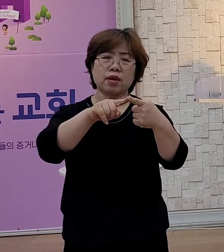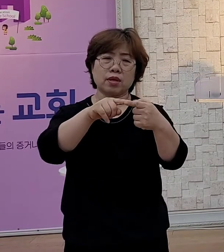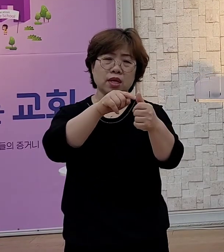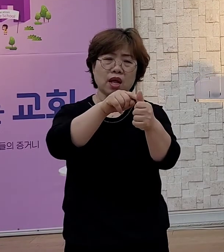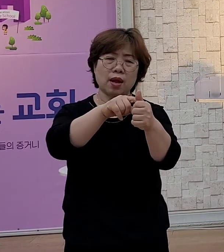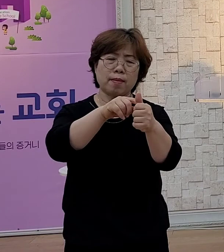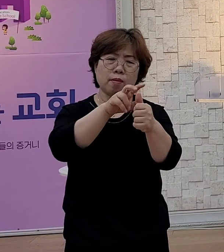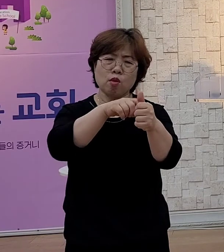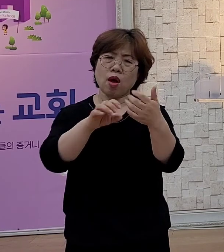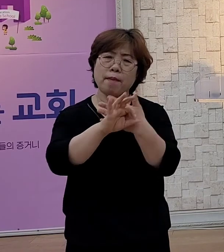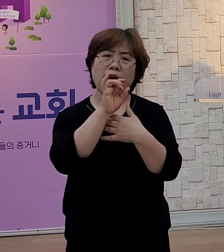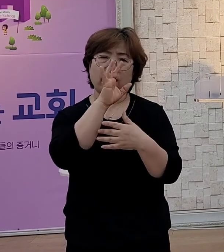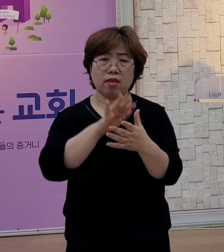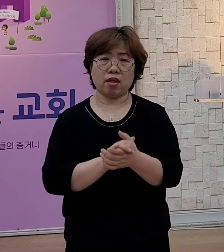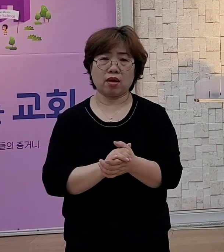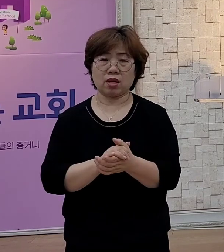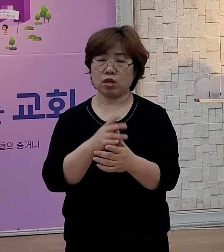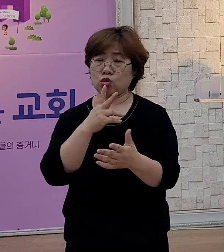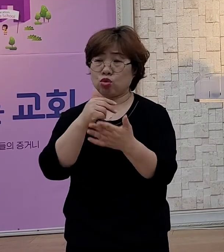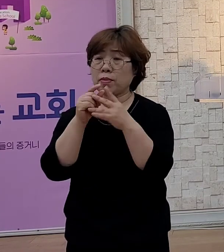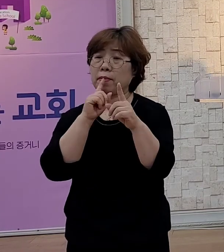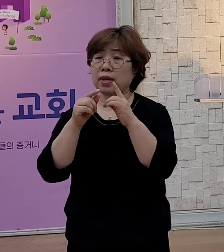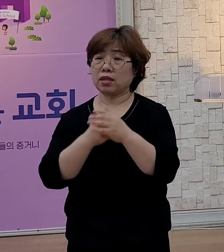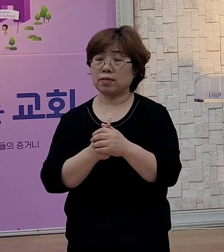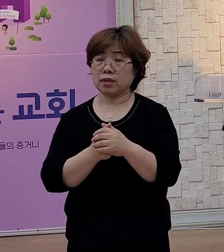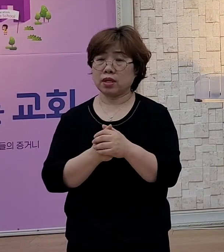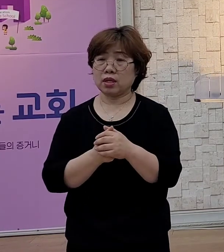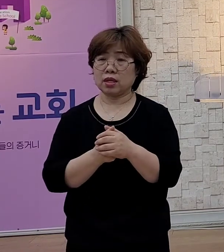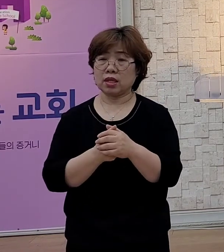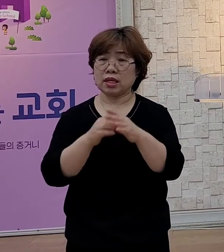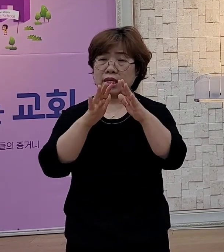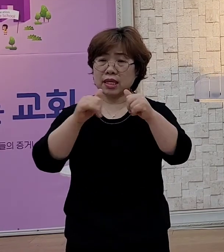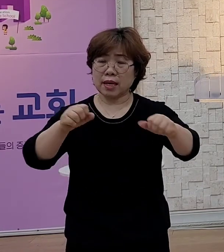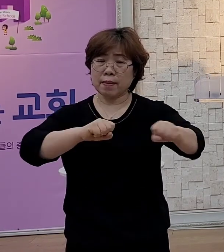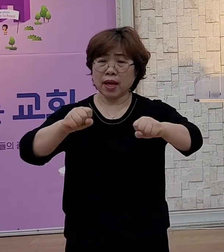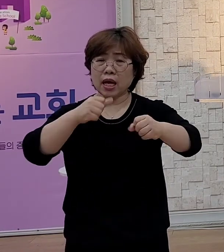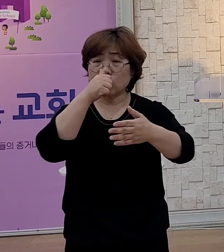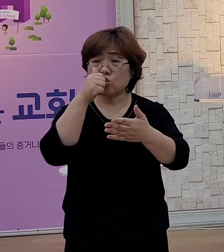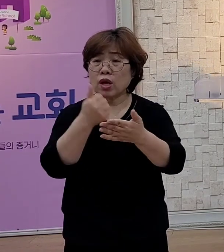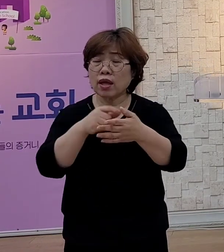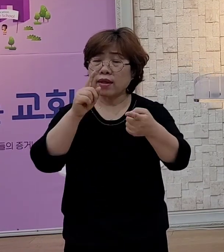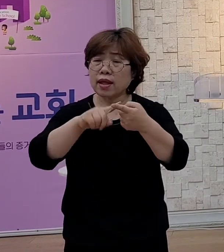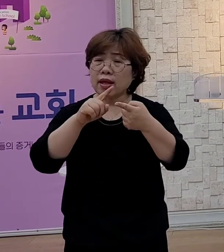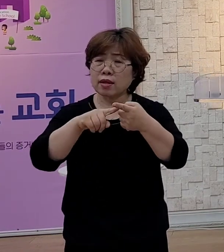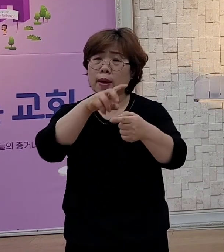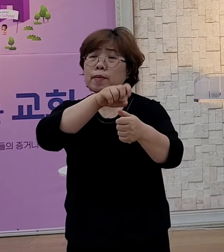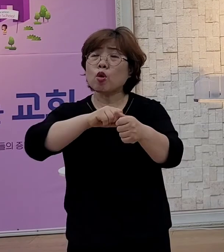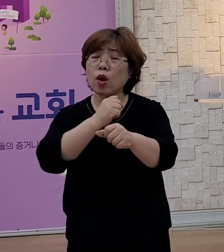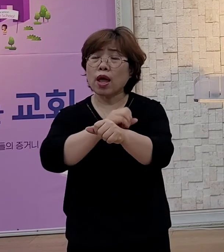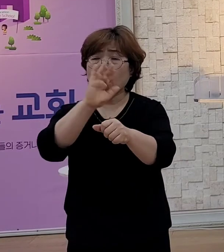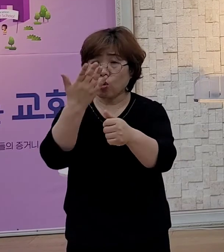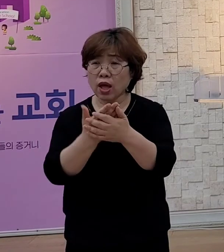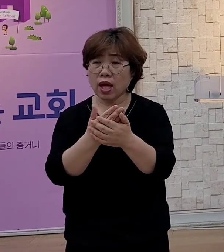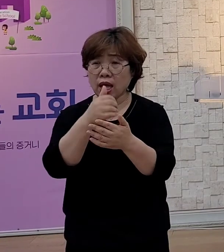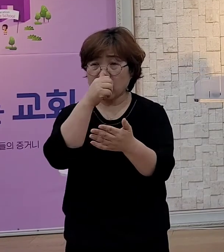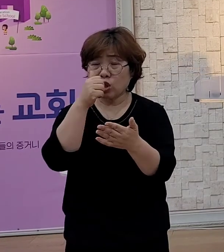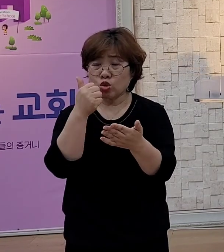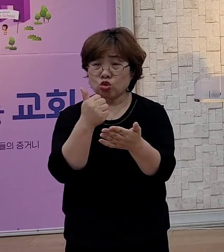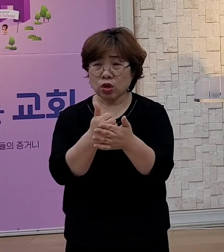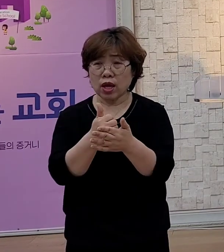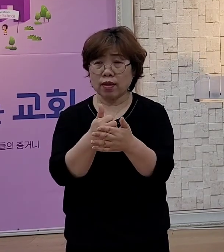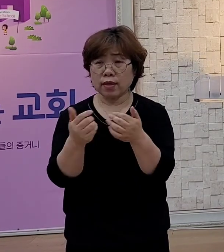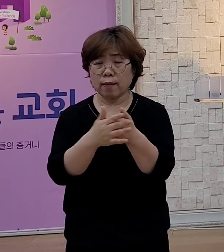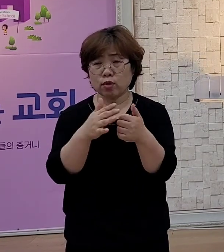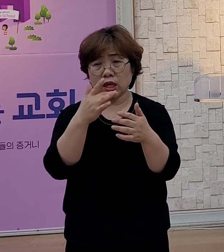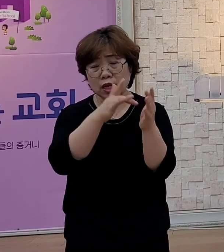아닙니까? 여러분, 이 말이 죄까지도 아이고 덮어주라 이 말이 아닙니다. 그 죄 때문에 예수가